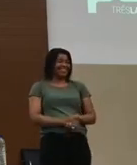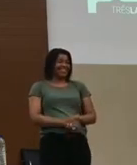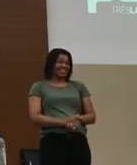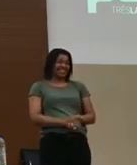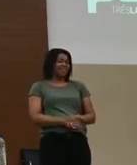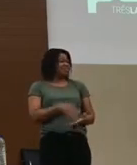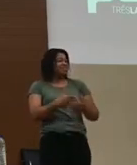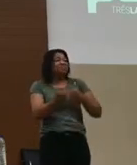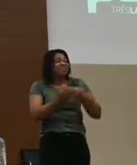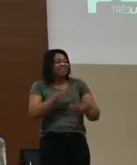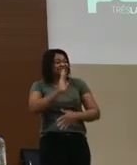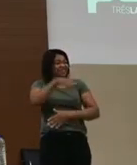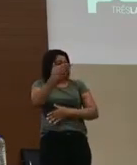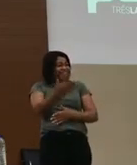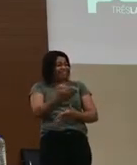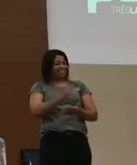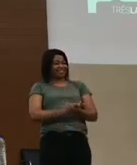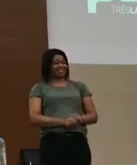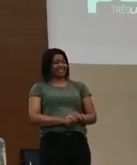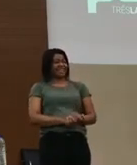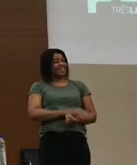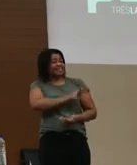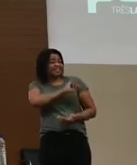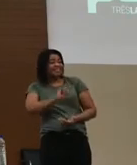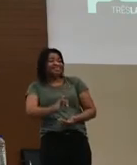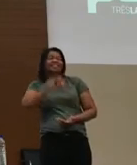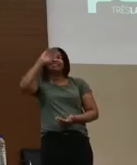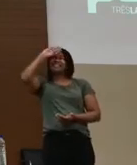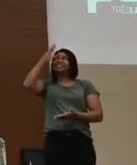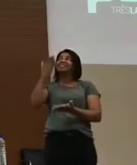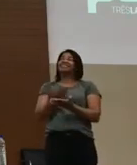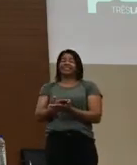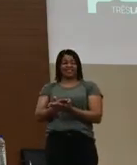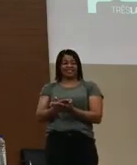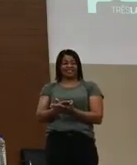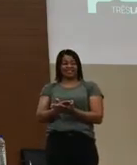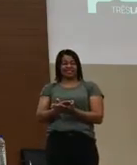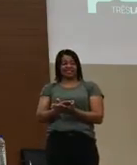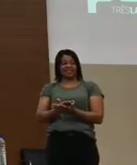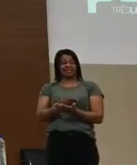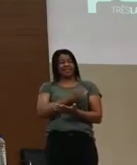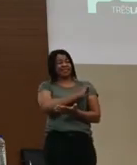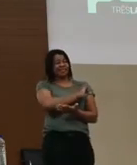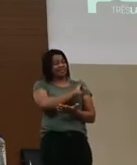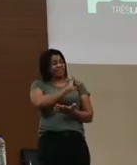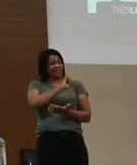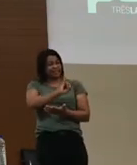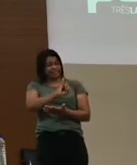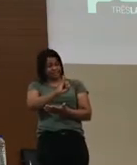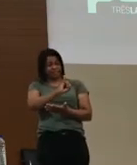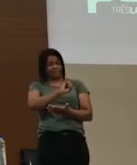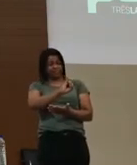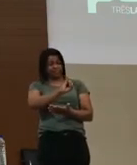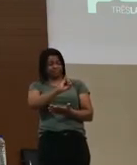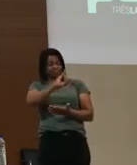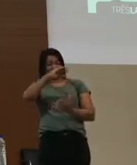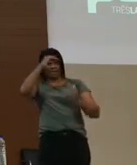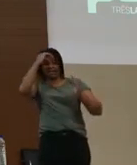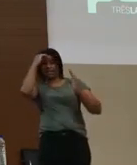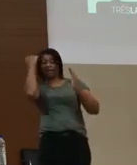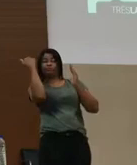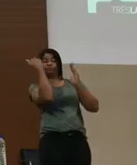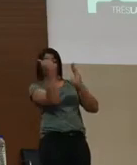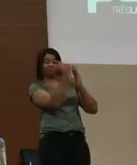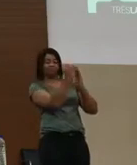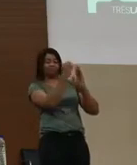Qualquer coisa, se você estiver crendo em Jesus e estiver dentro dessa grande obra do